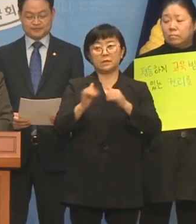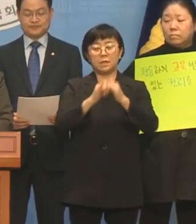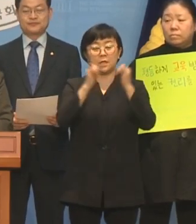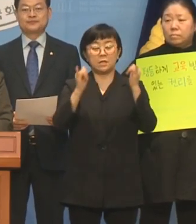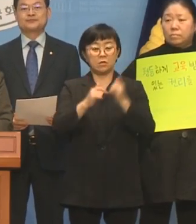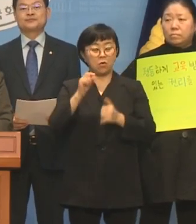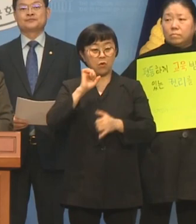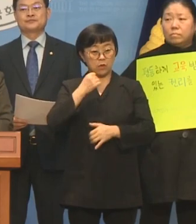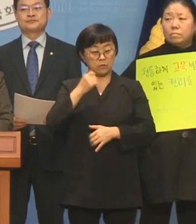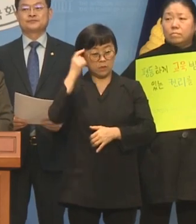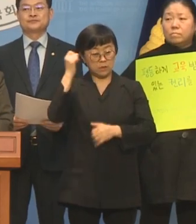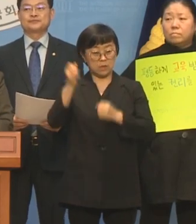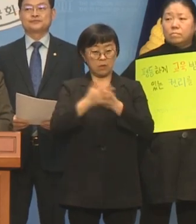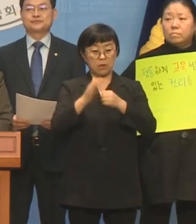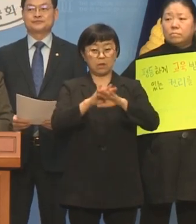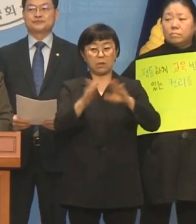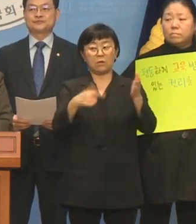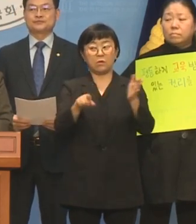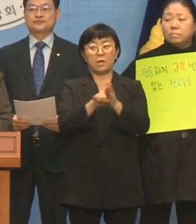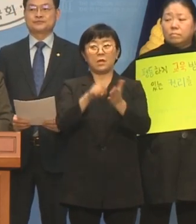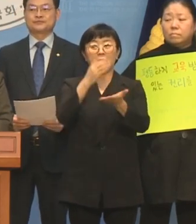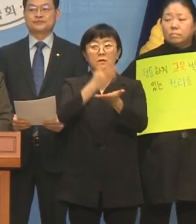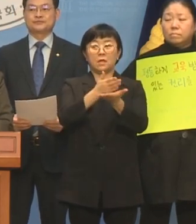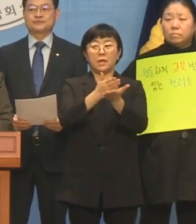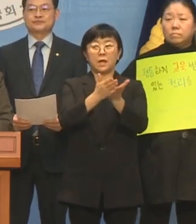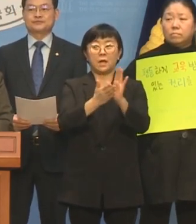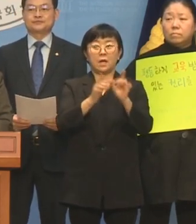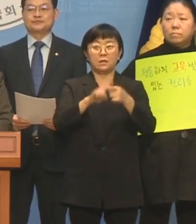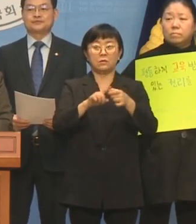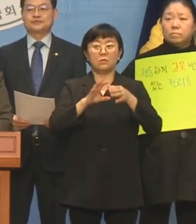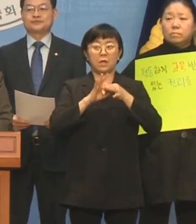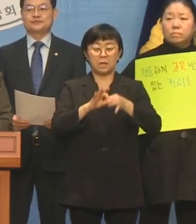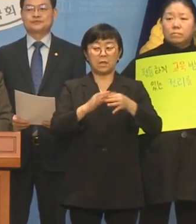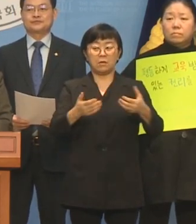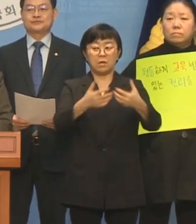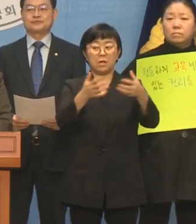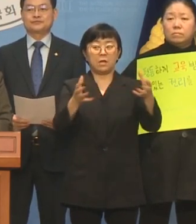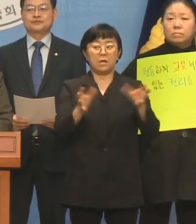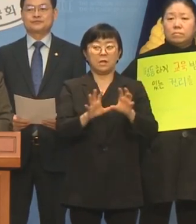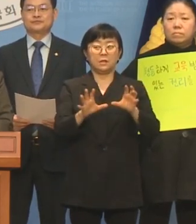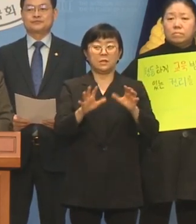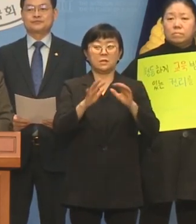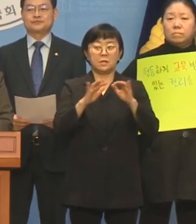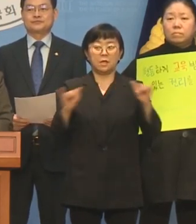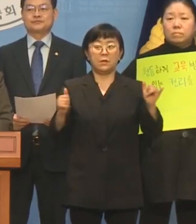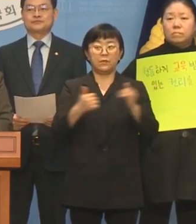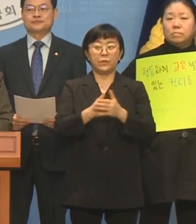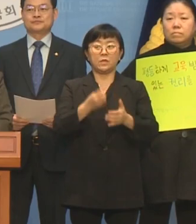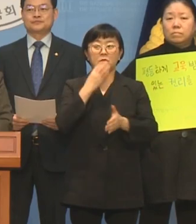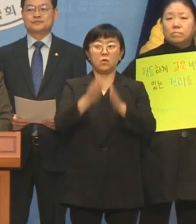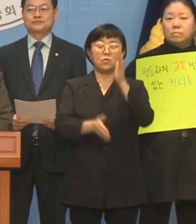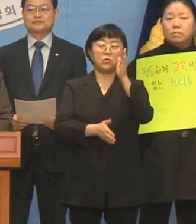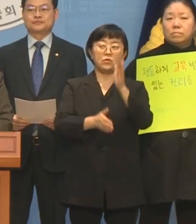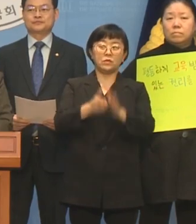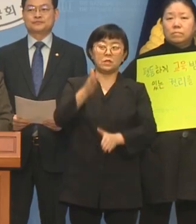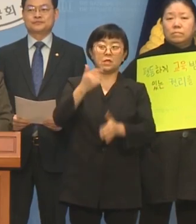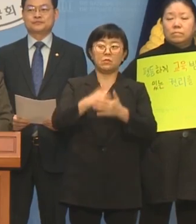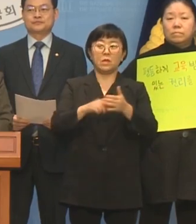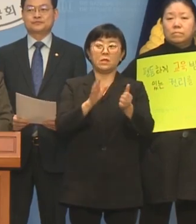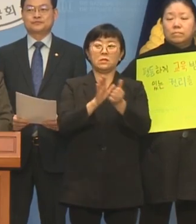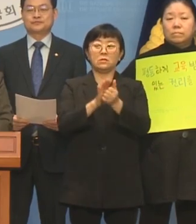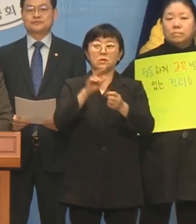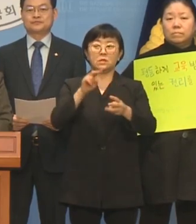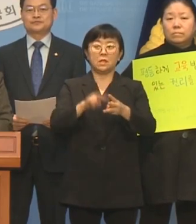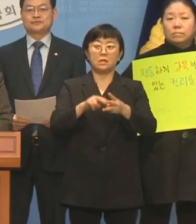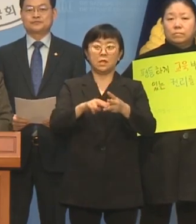인식하고 해결하기 위해 다양한 영역의 관계기관과 단체 및 사람들이 서울시 동부권 NPO